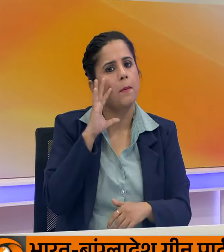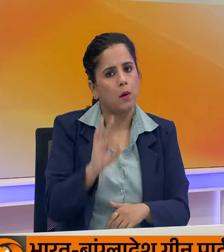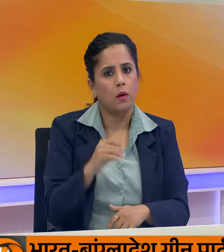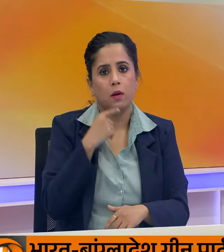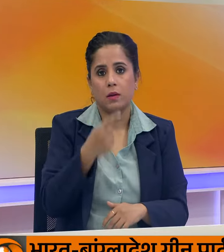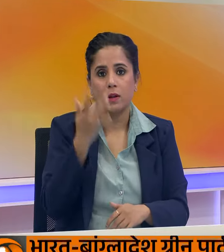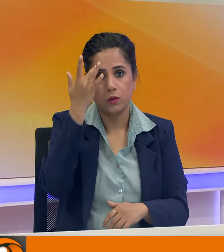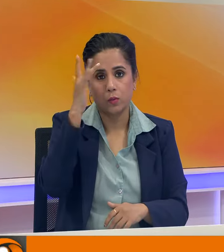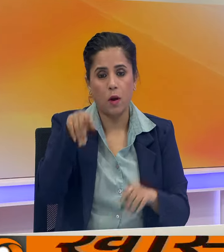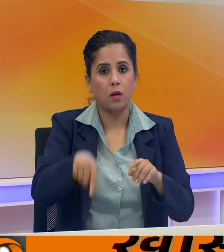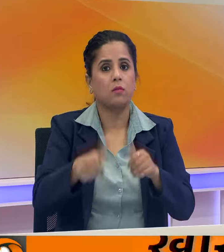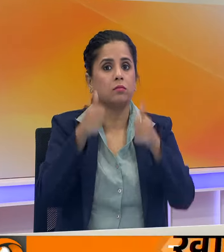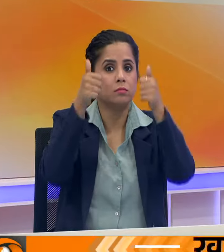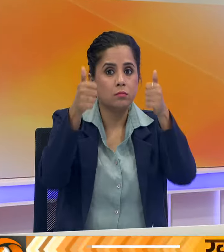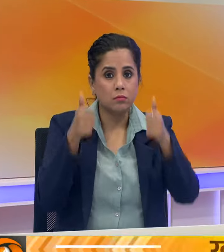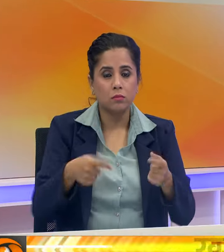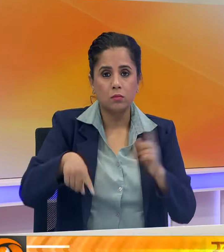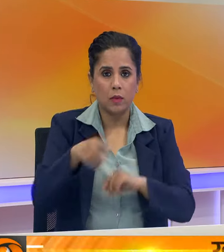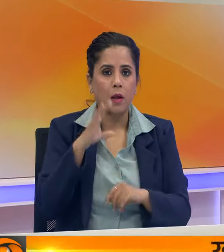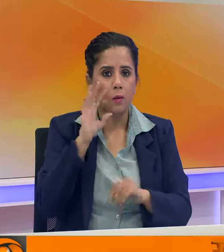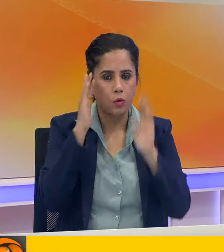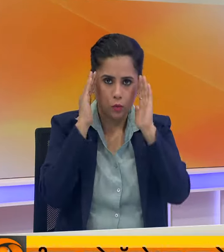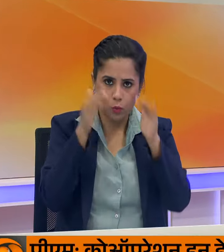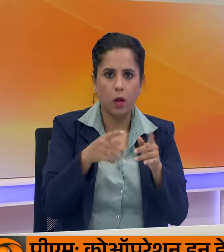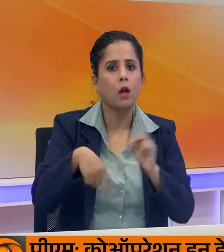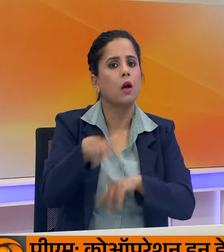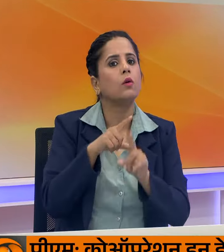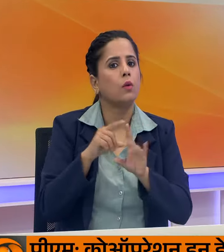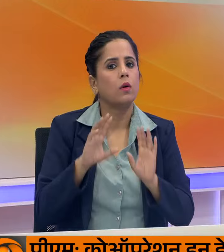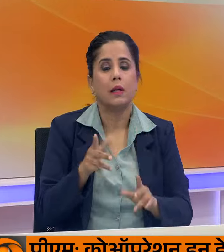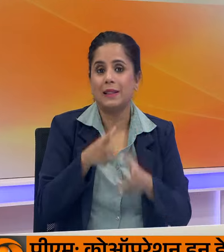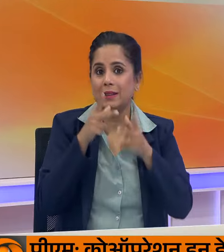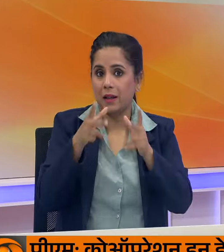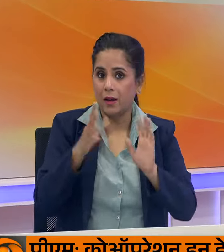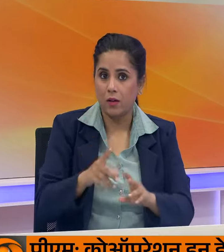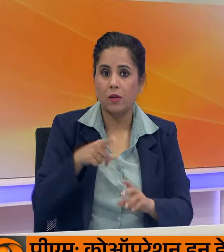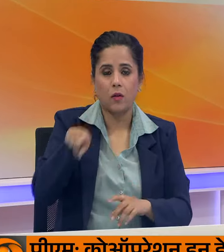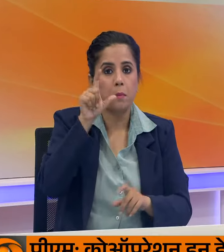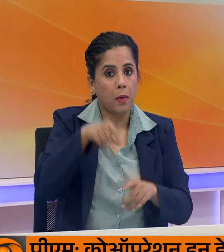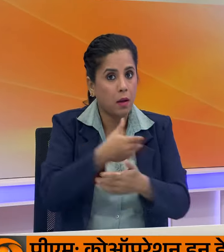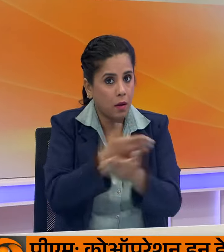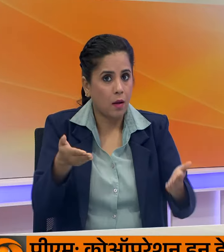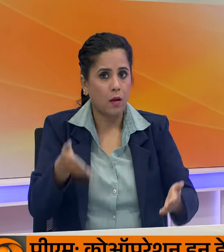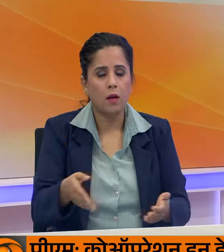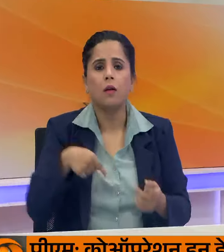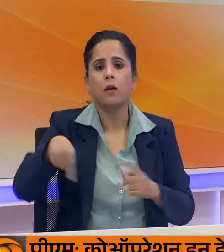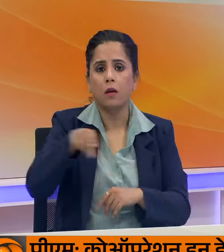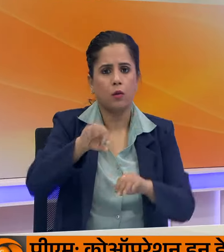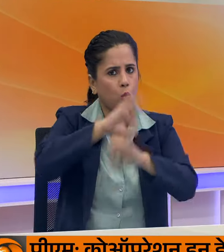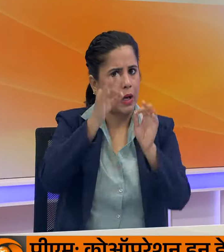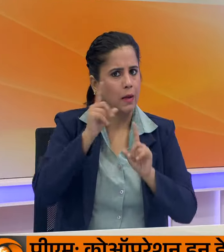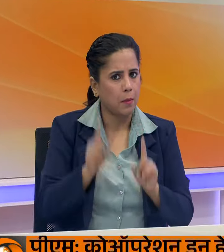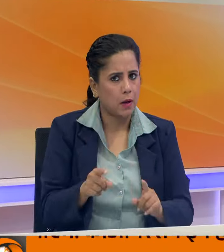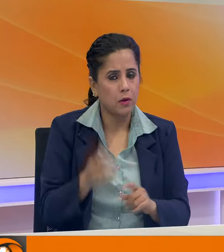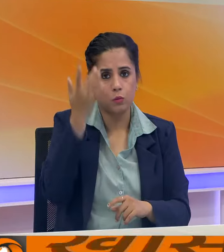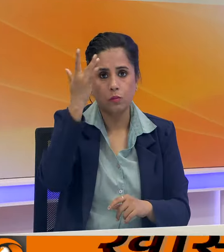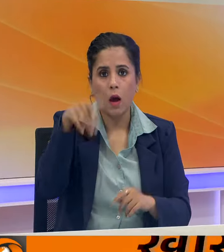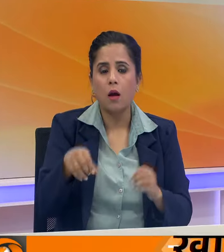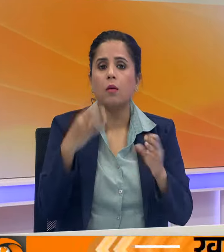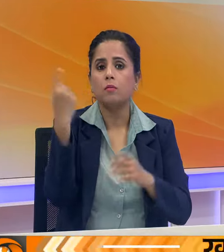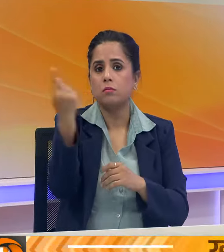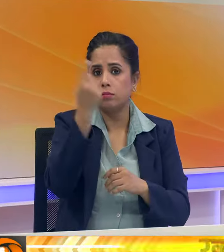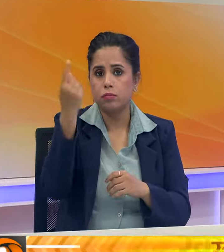उन्होंने स्मार्ट मीटर लगाने पर विशेष जोर दिया और कहा कि जनता को इसके लिए तैयार किया जाए स्मार्ट